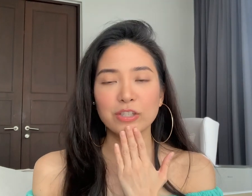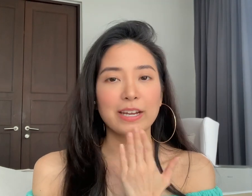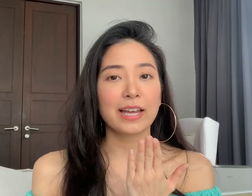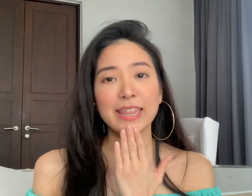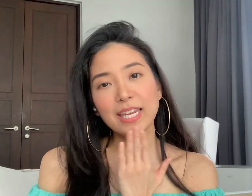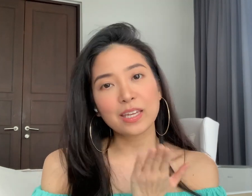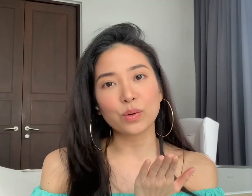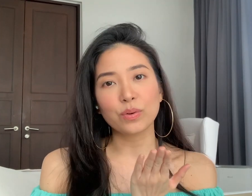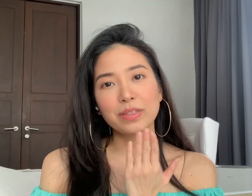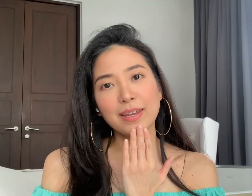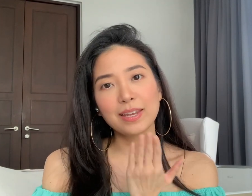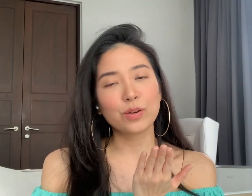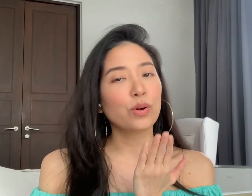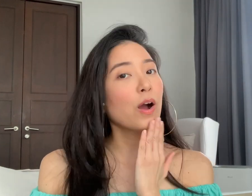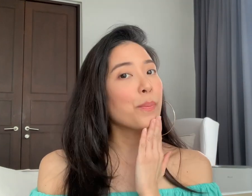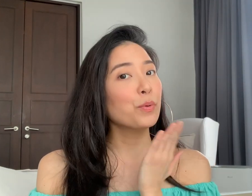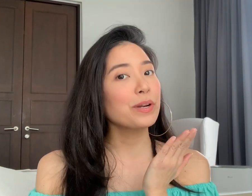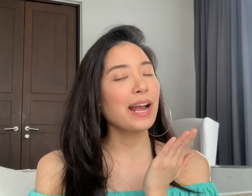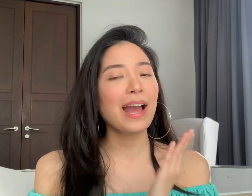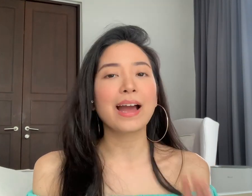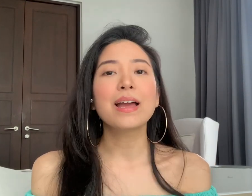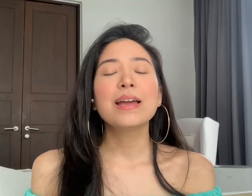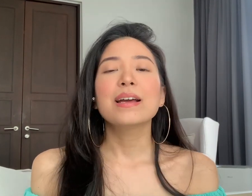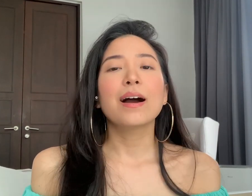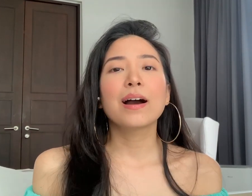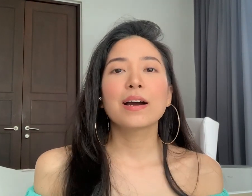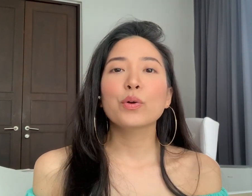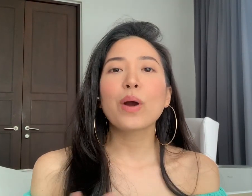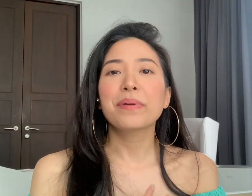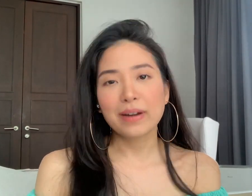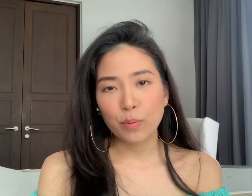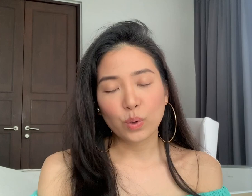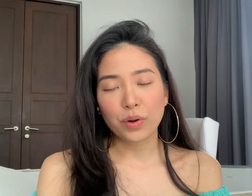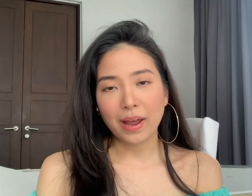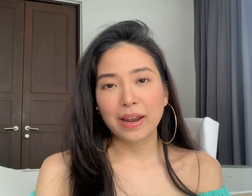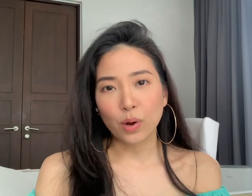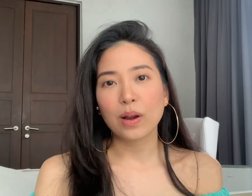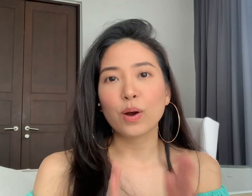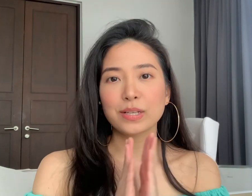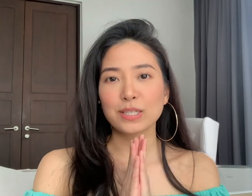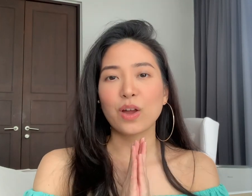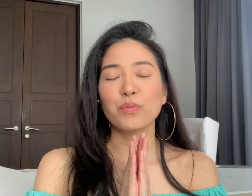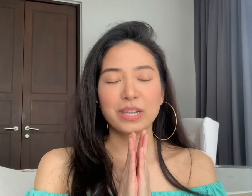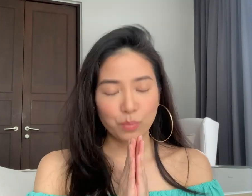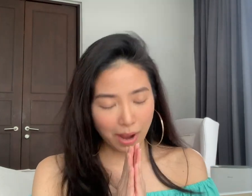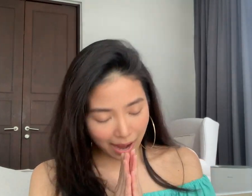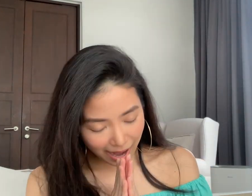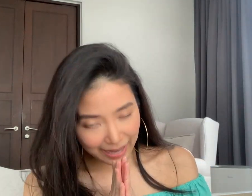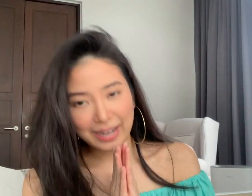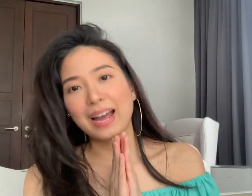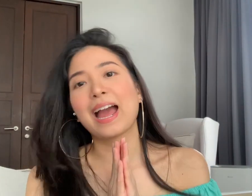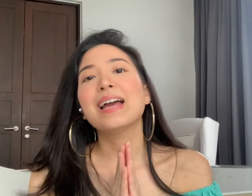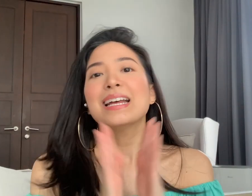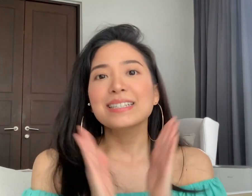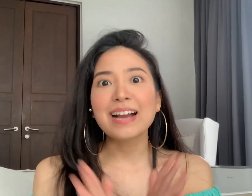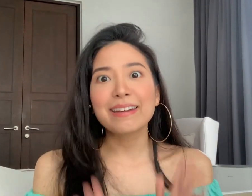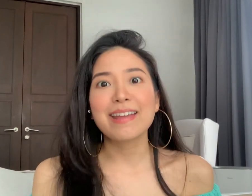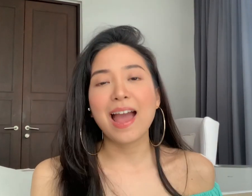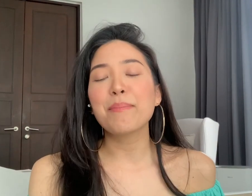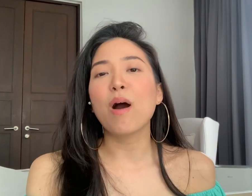าใช้นะคะ thank you thank youขอบคุณค่า เอ่อด้ความทเราเปคนไทยเเราก็จะสอนวิธีไว้นะคะซึ่งอันนี้บอก